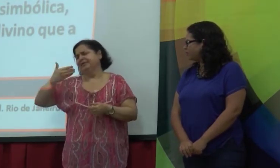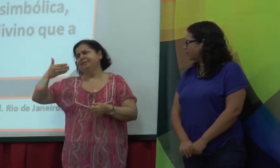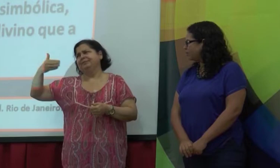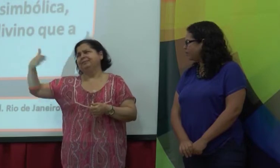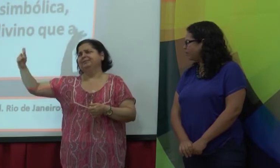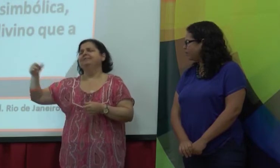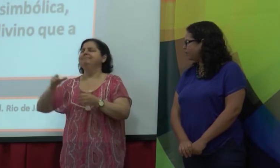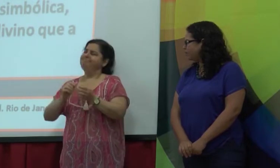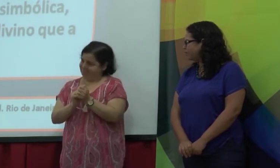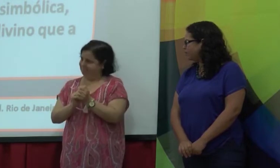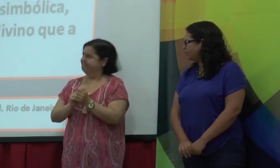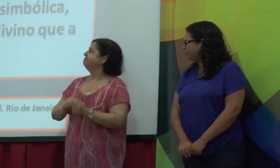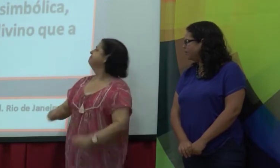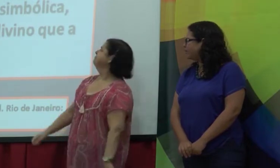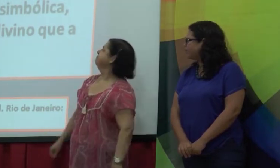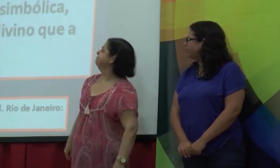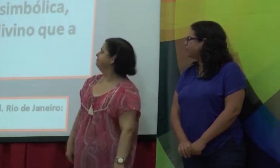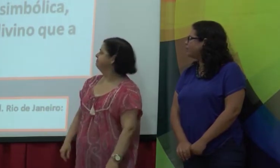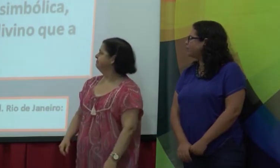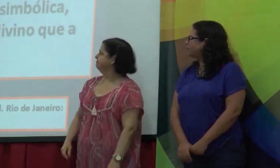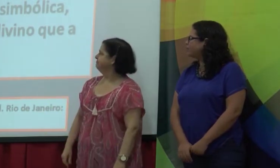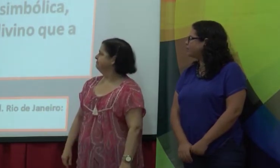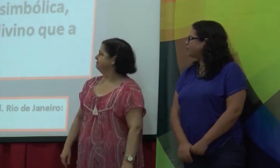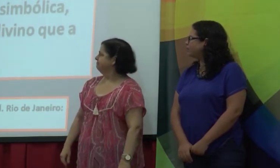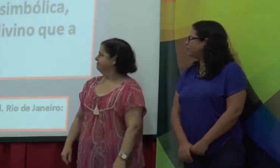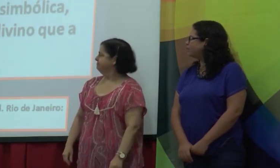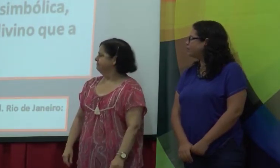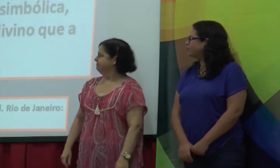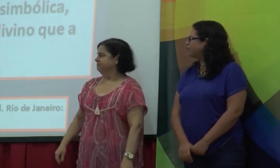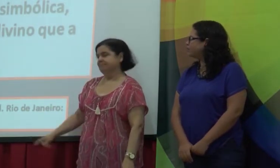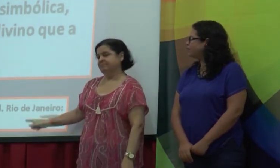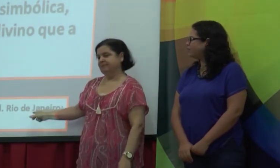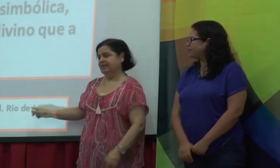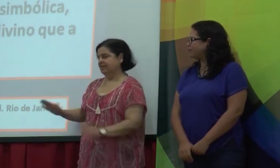acompanhou o Chico Xavier durante a vida dele toda.